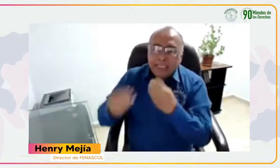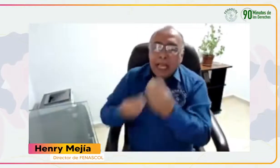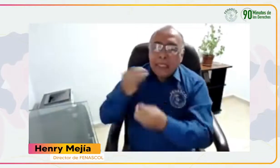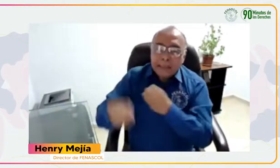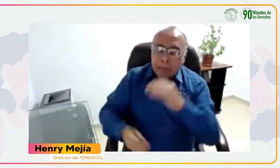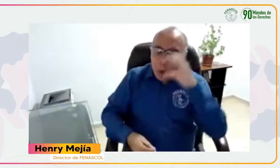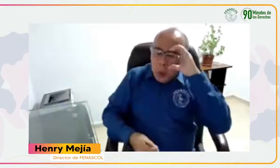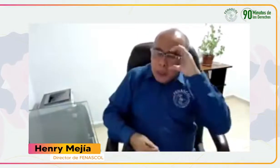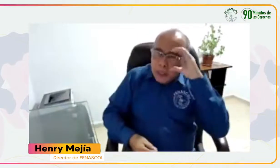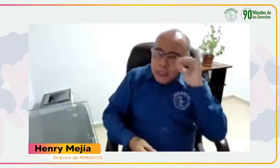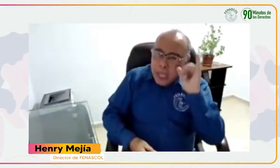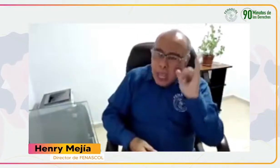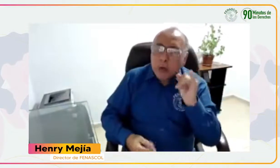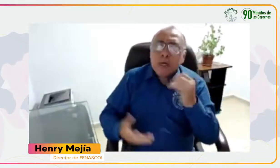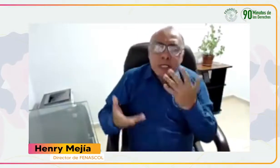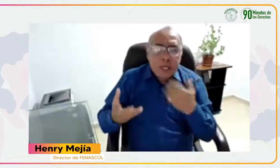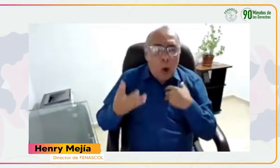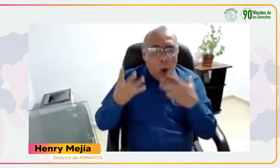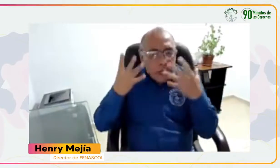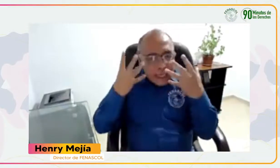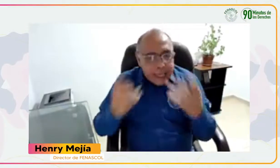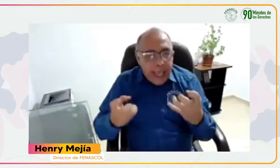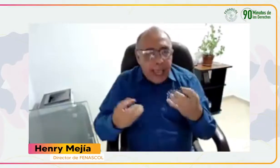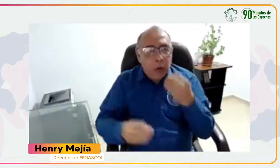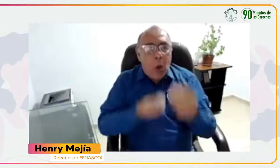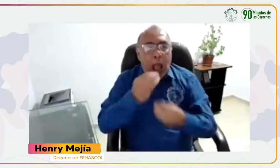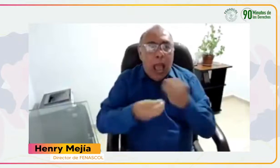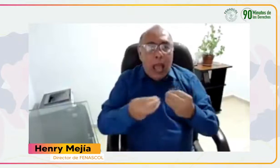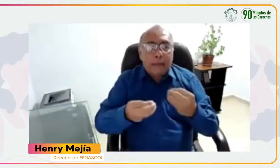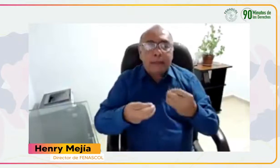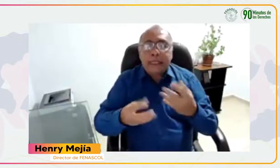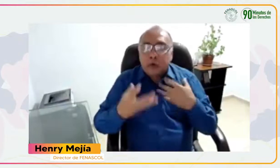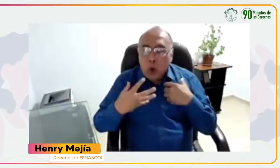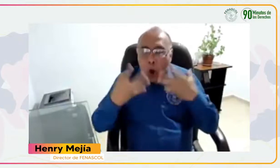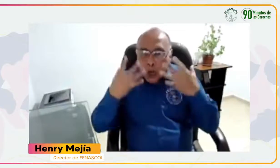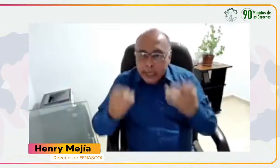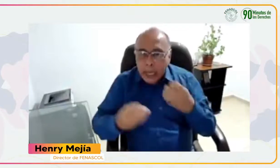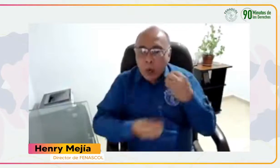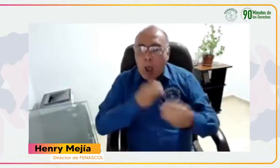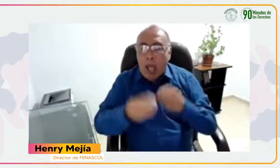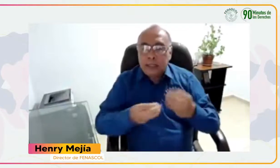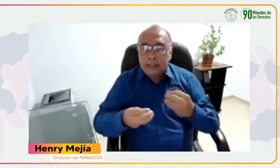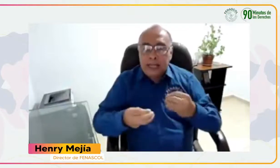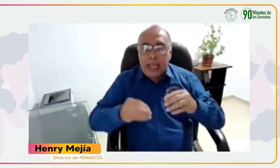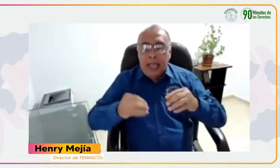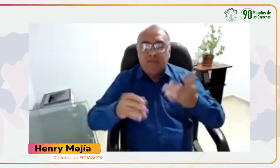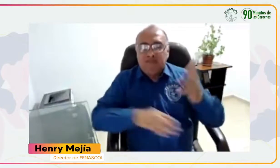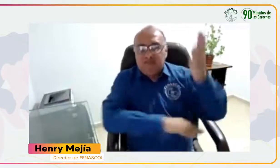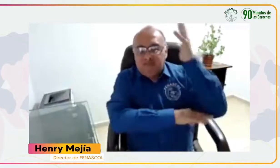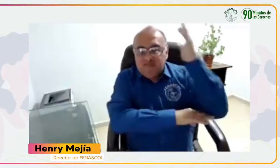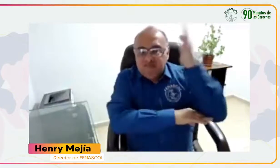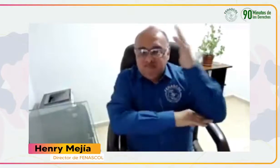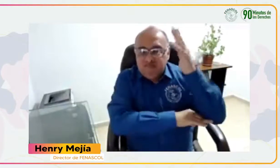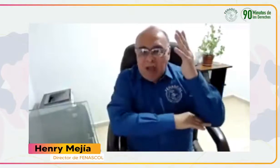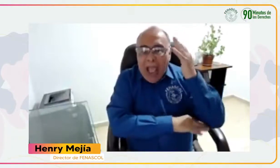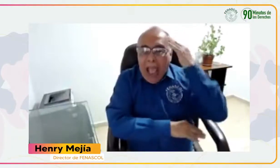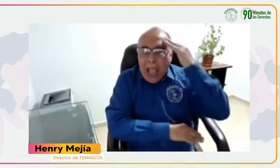que anteriormente invitamos a Diego y le dijimos que participara en este espacio, que nosotros también queríamos hacer